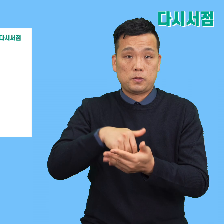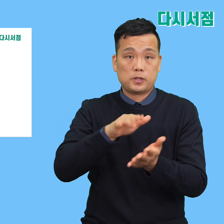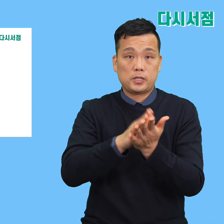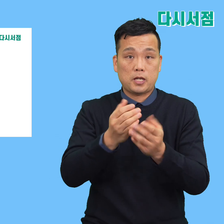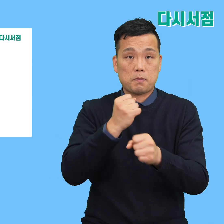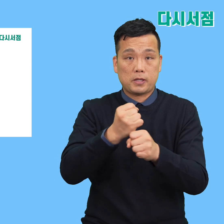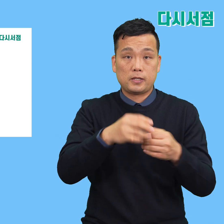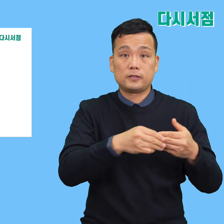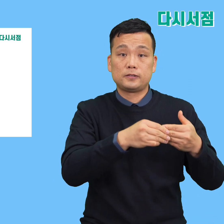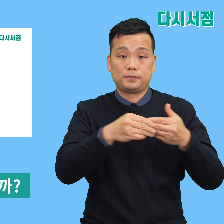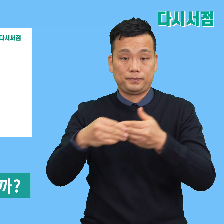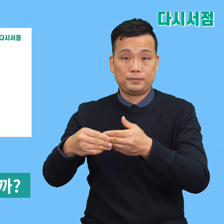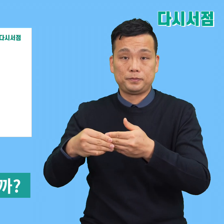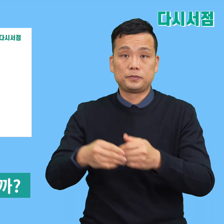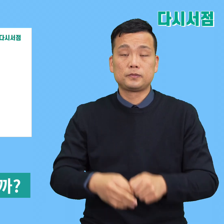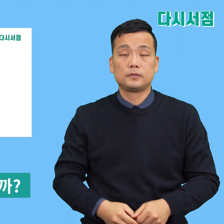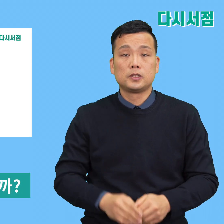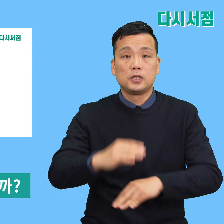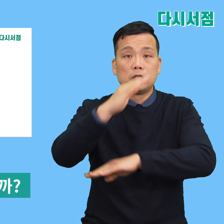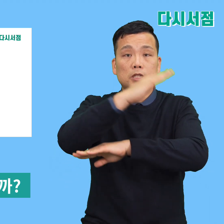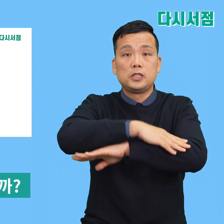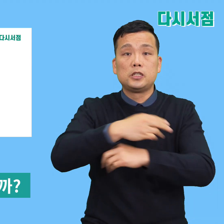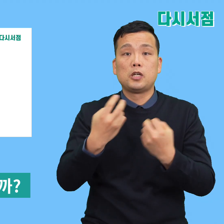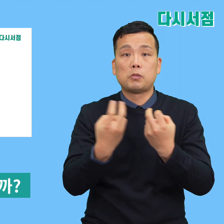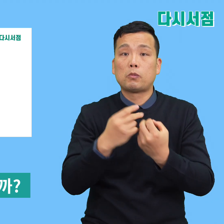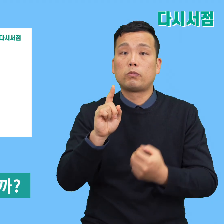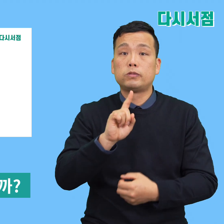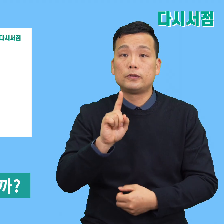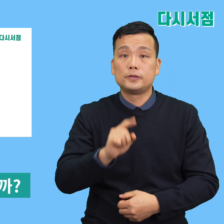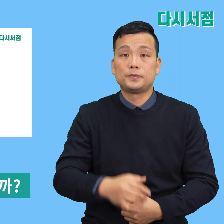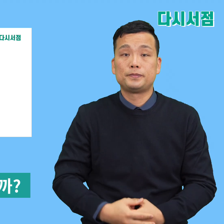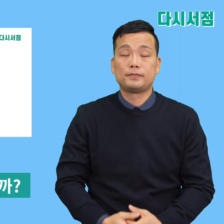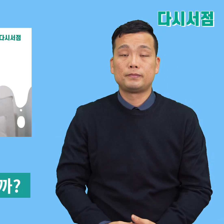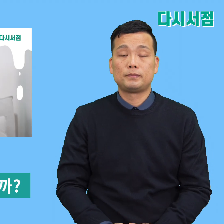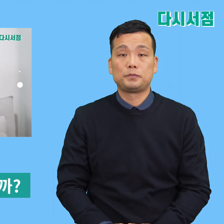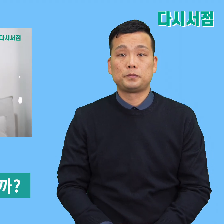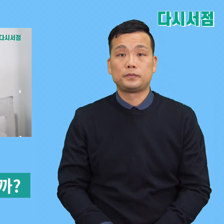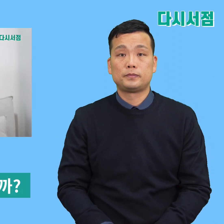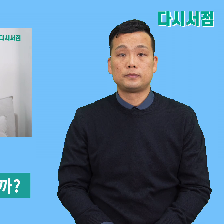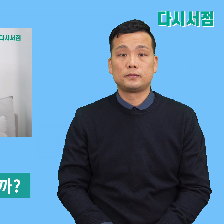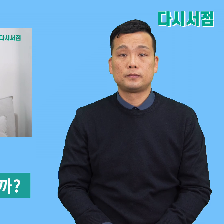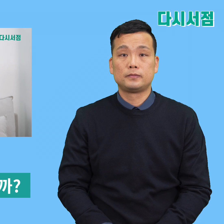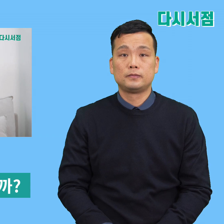독립출판 길라잡이. 인쇄는 어떻게 해야 할까?